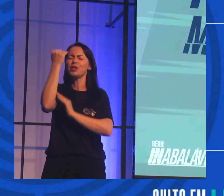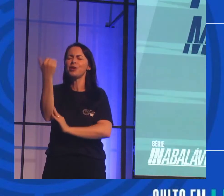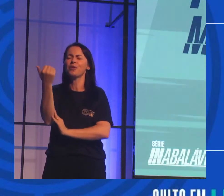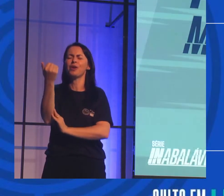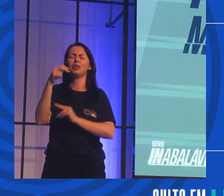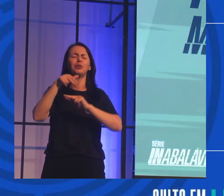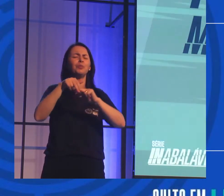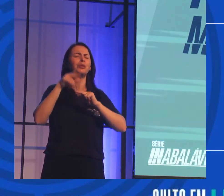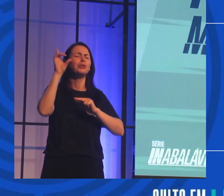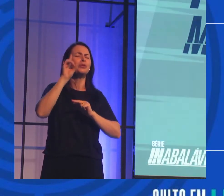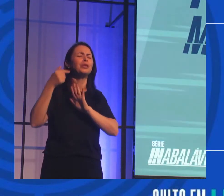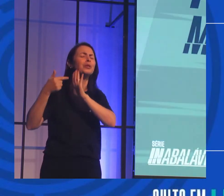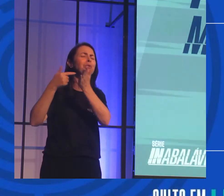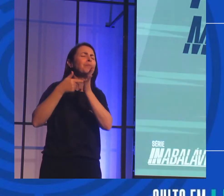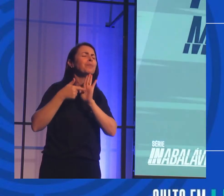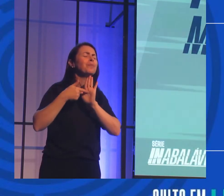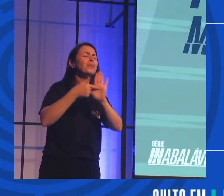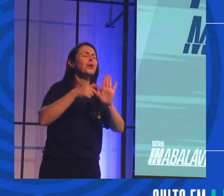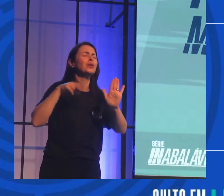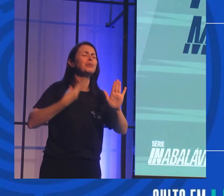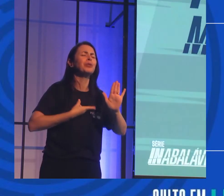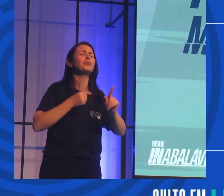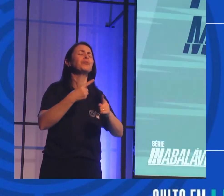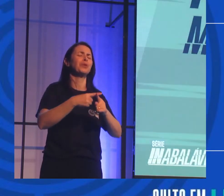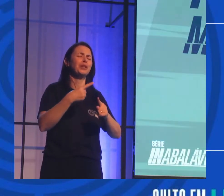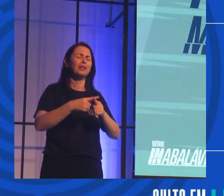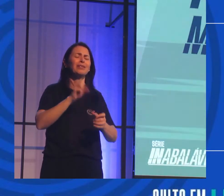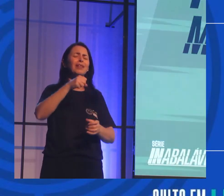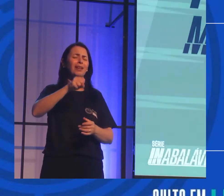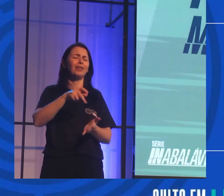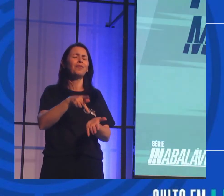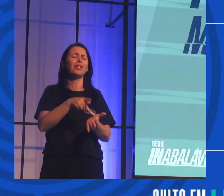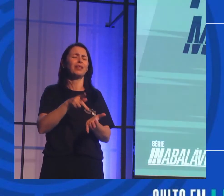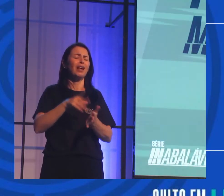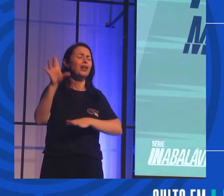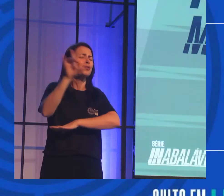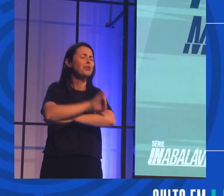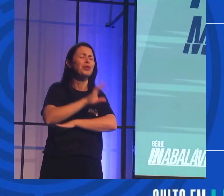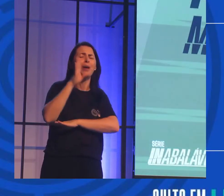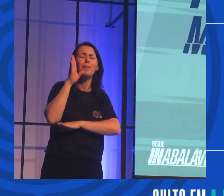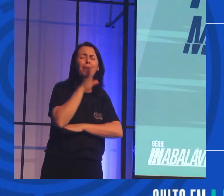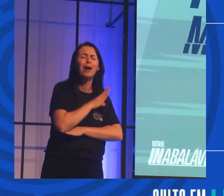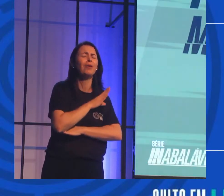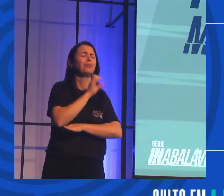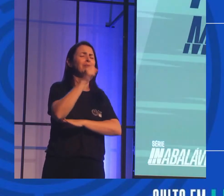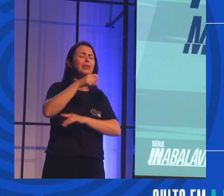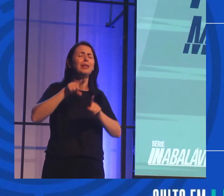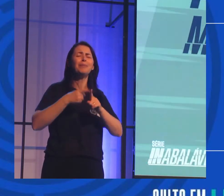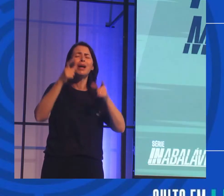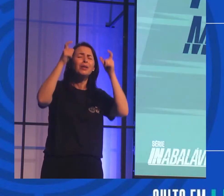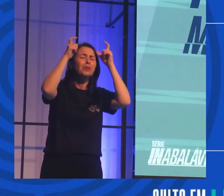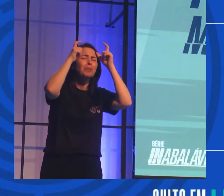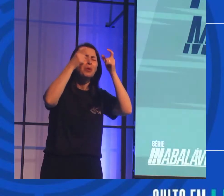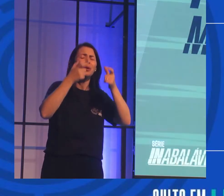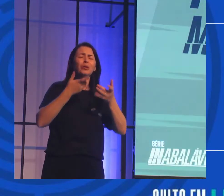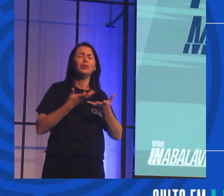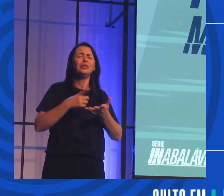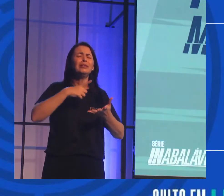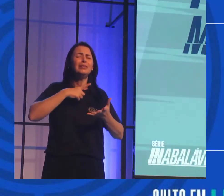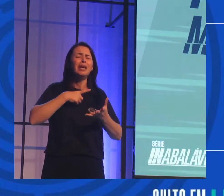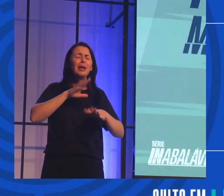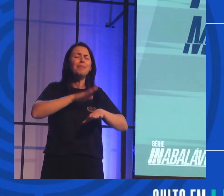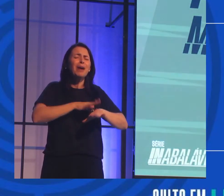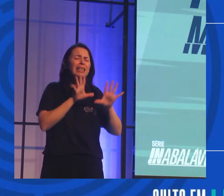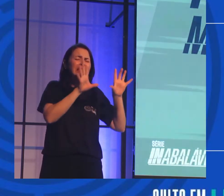discernir. De fato os dias são maus, mas quando o mundo está mais em trevas, é quando de